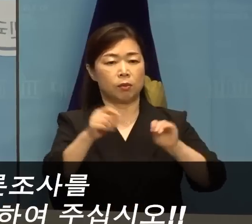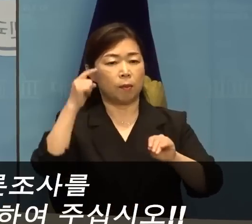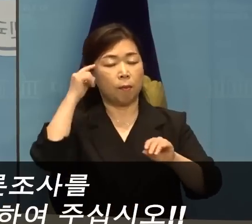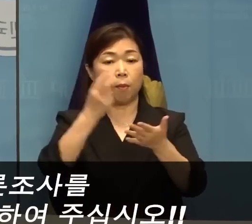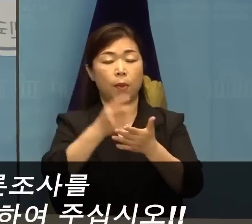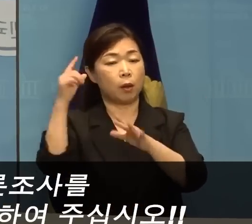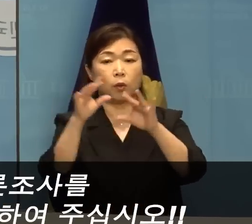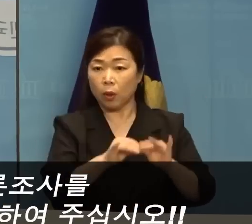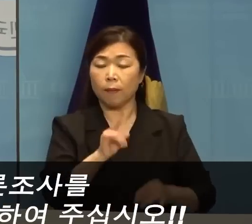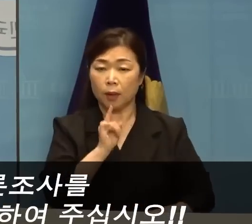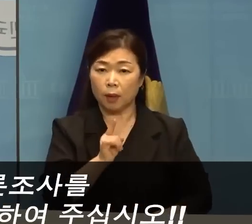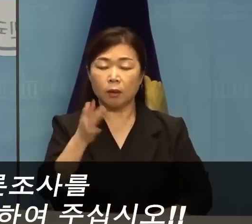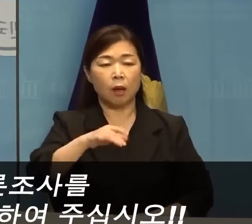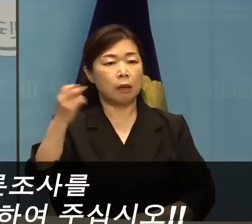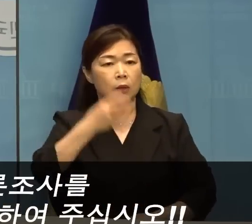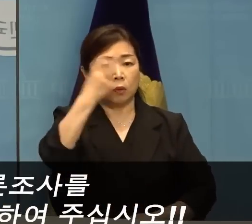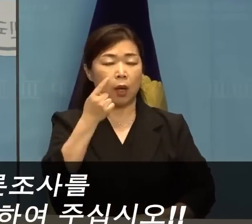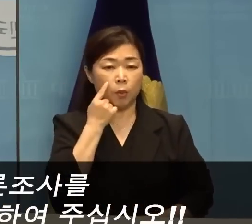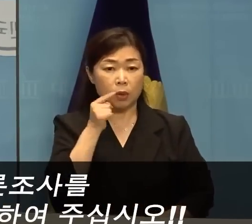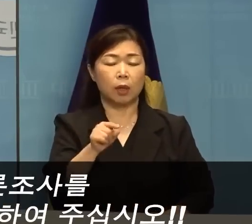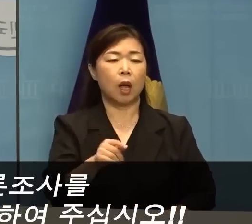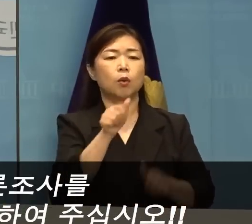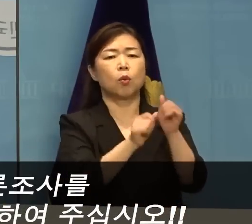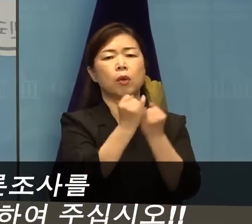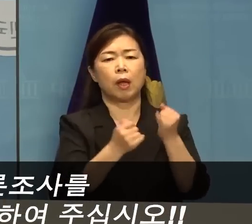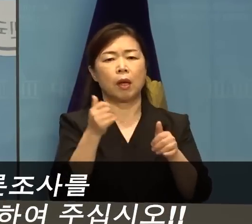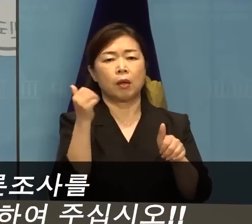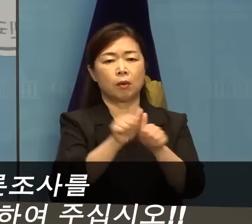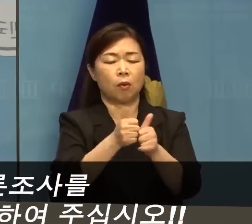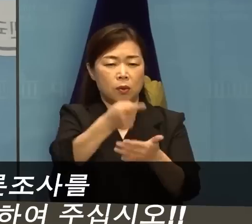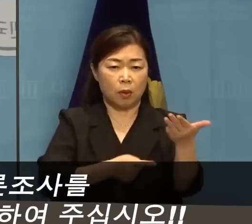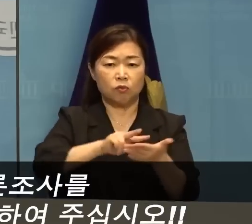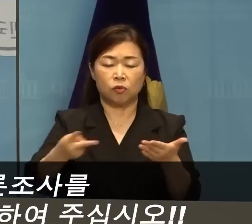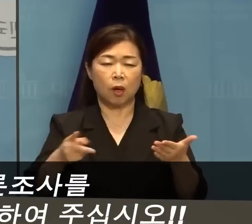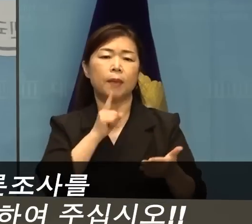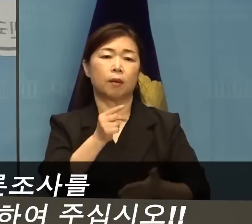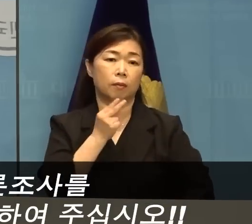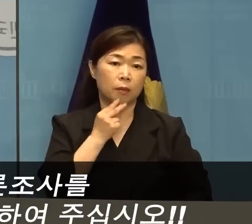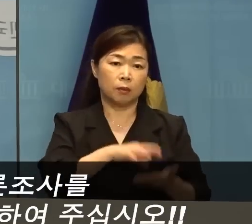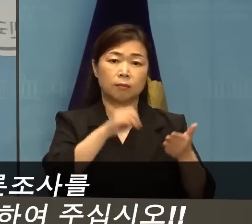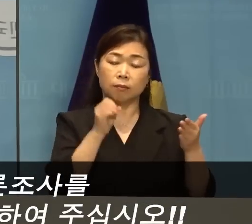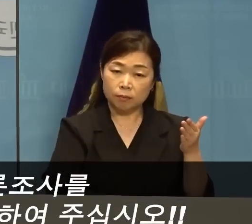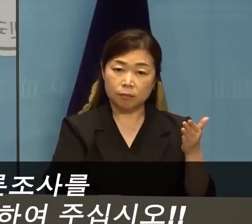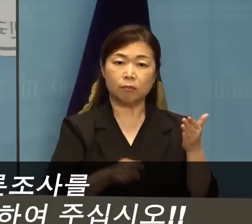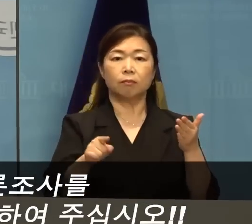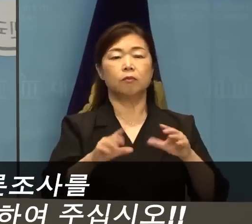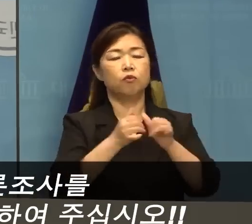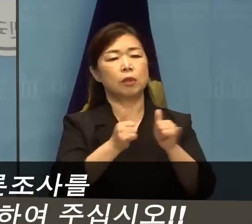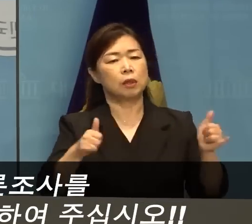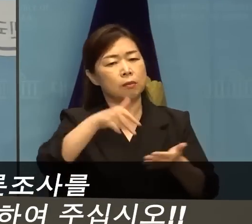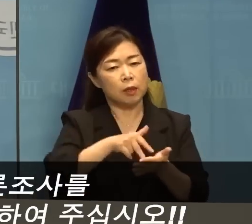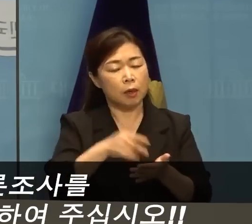그랬어요. 저희가 다시 조사했더니 거기에는 동성애 성전환 그런 말 없습니다. 동성애 성전환 그런 것들을 물어봤을 때 우리나라